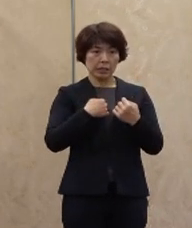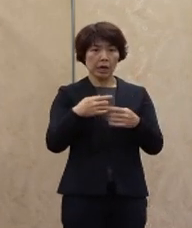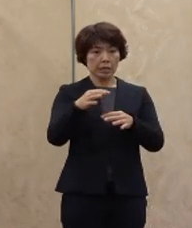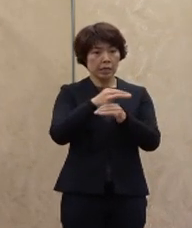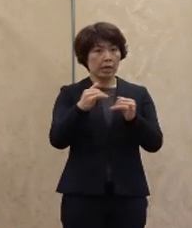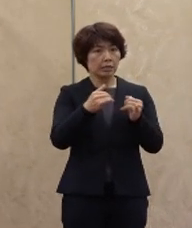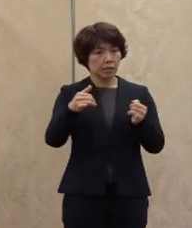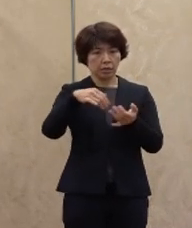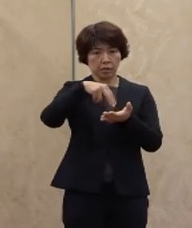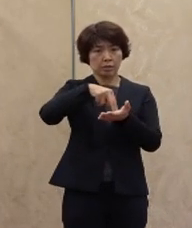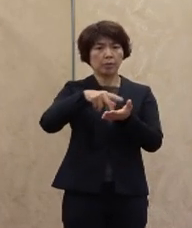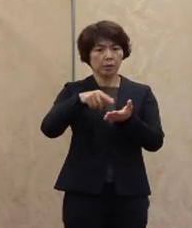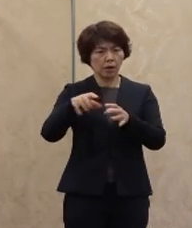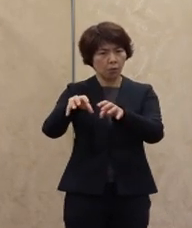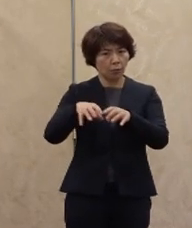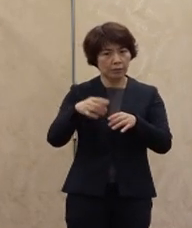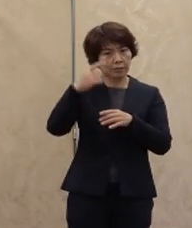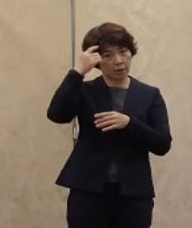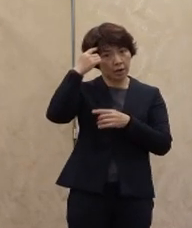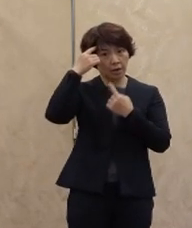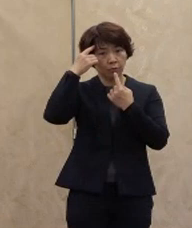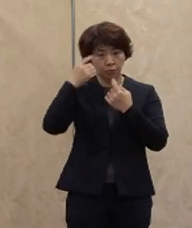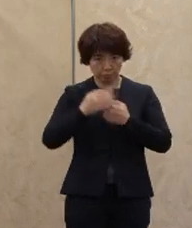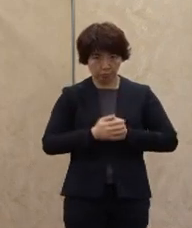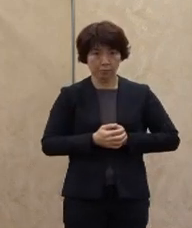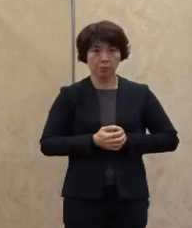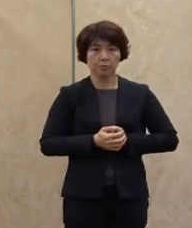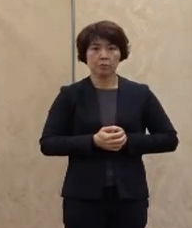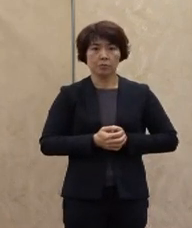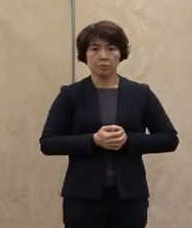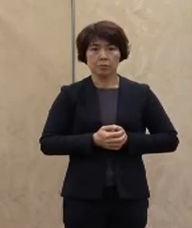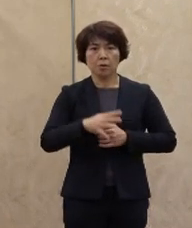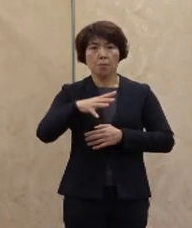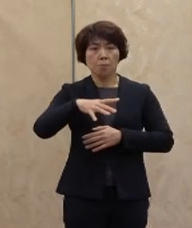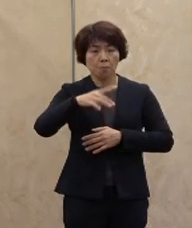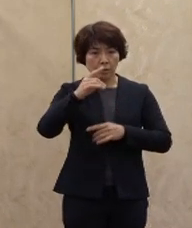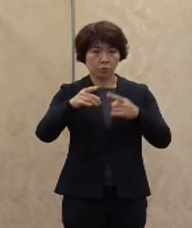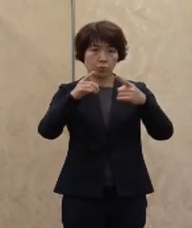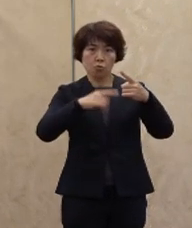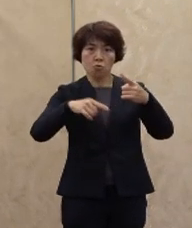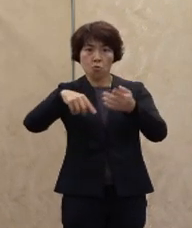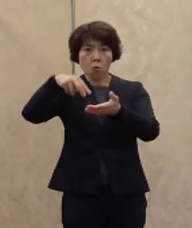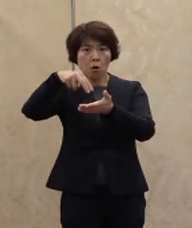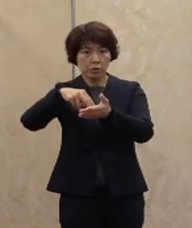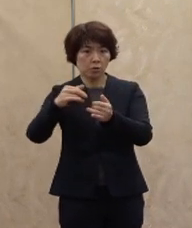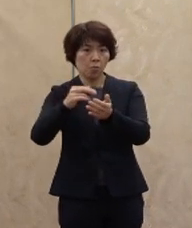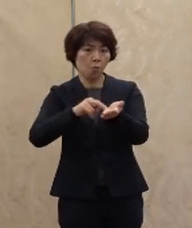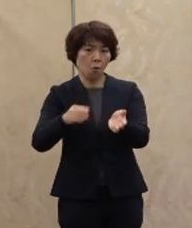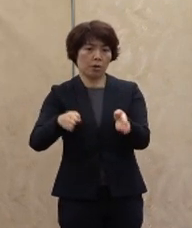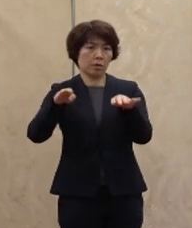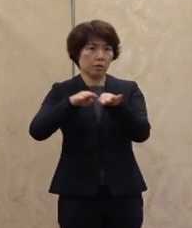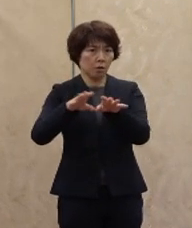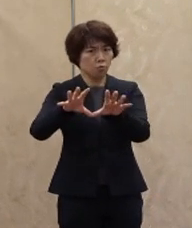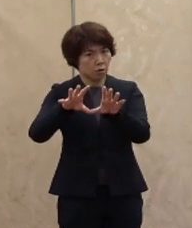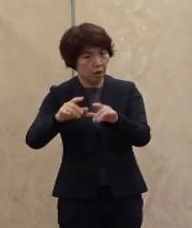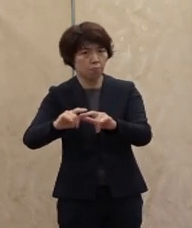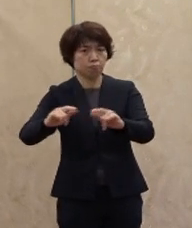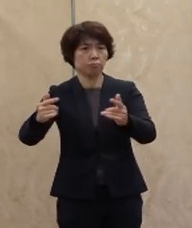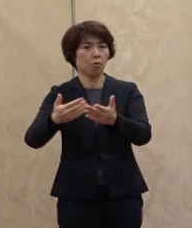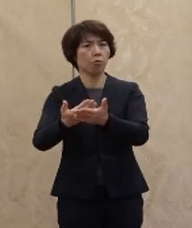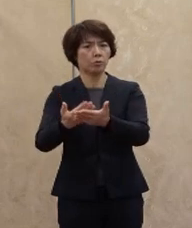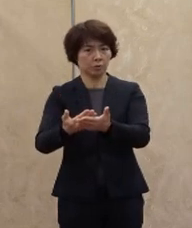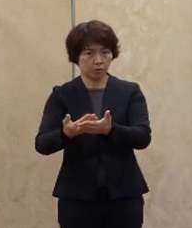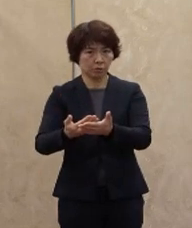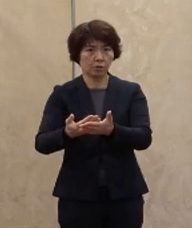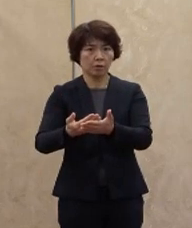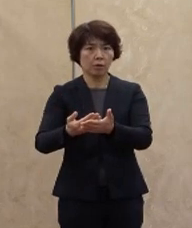だったら同じように考えると思います。そしてまず公立公的病院でどんどんやってよと、公